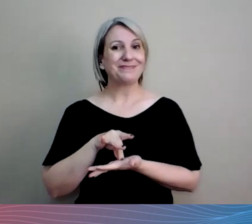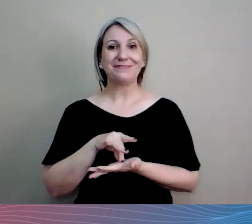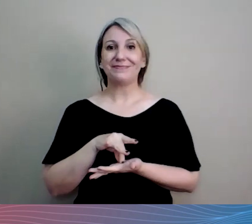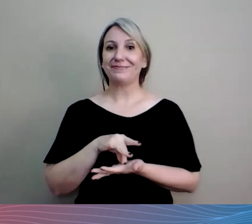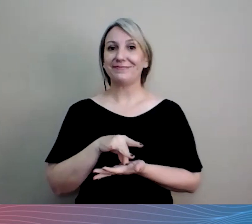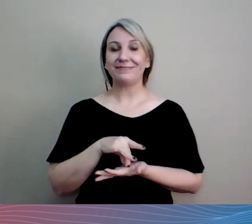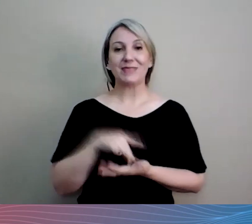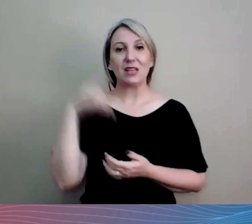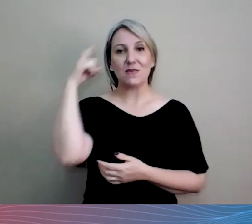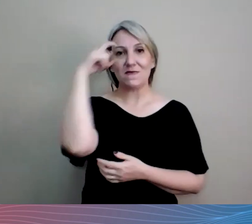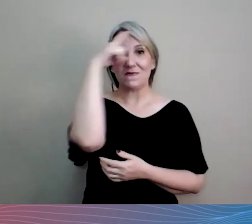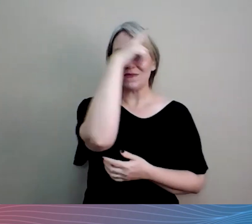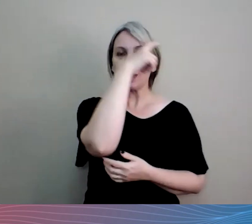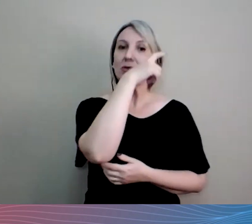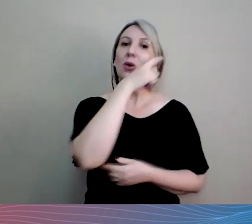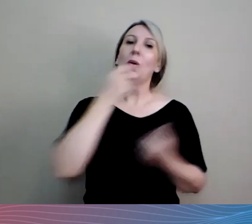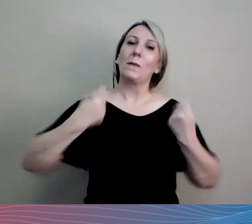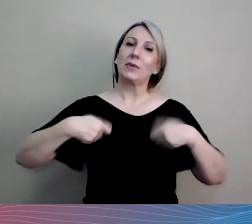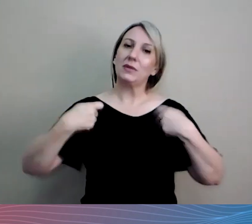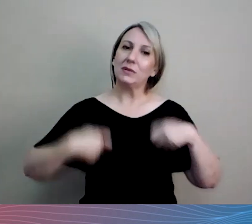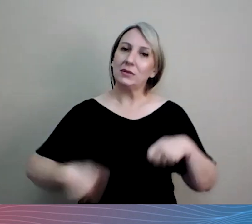vamos aprender a perdoar-nos